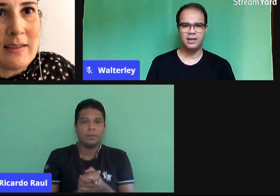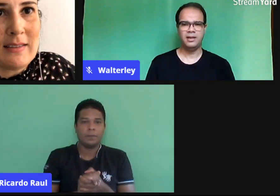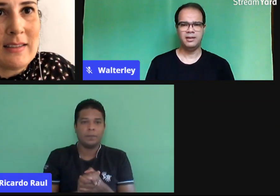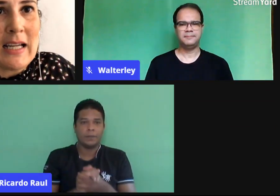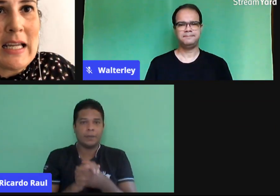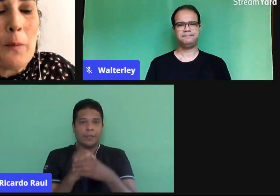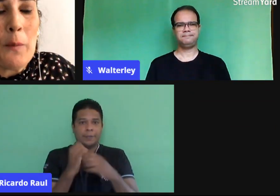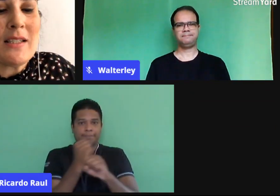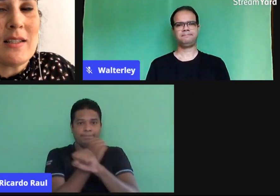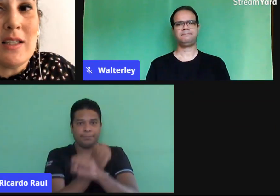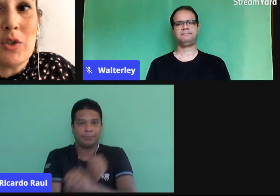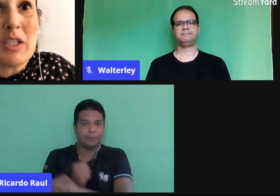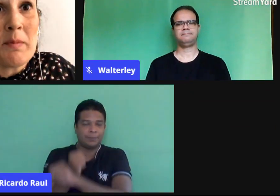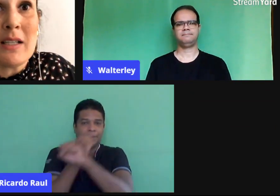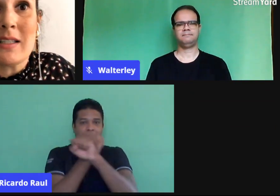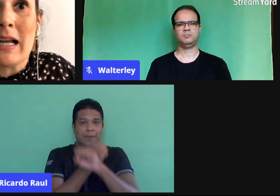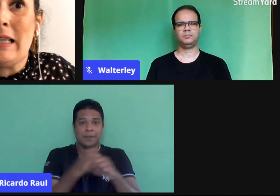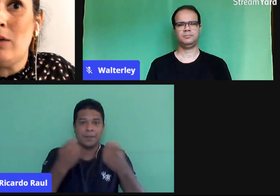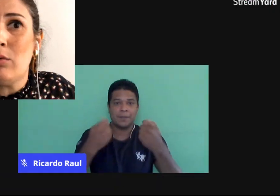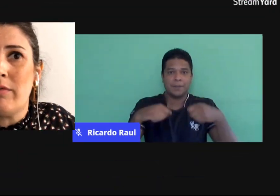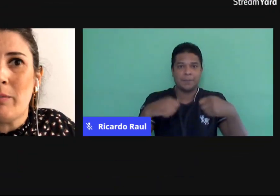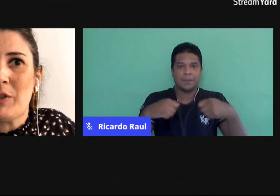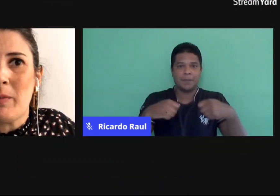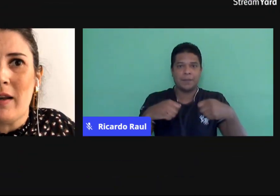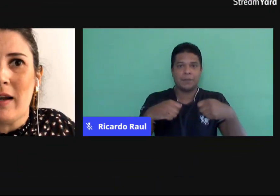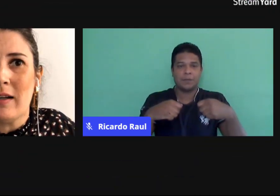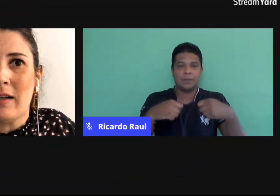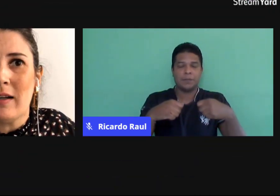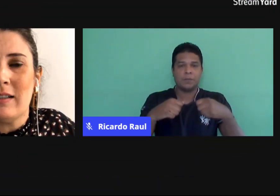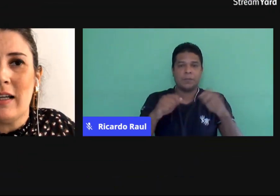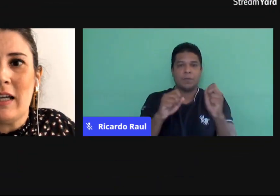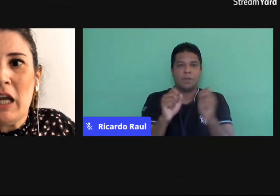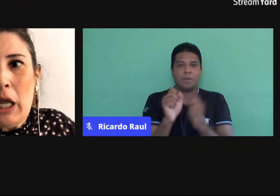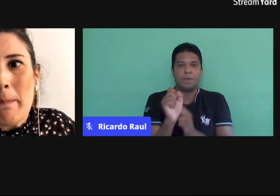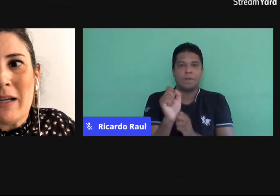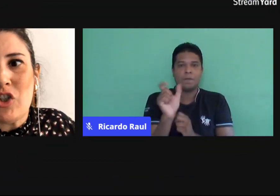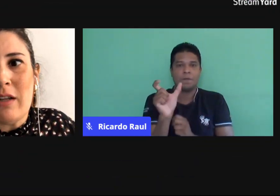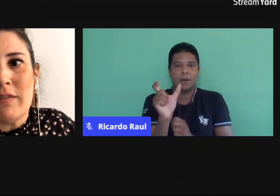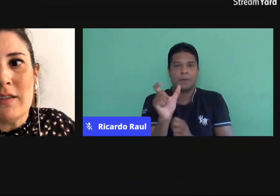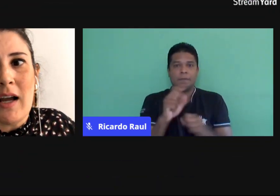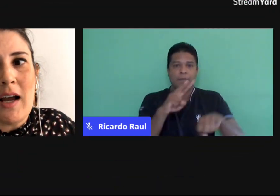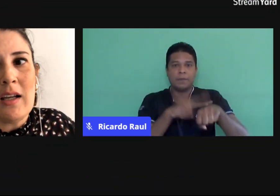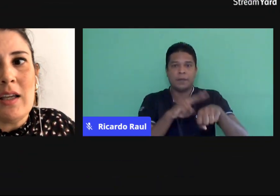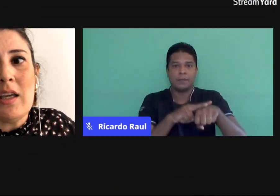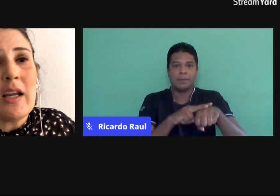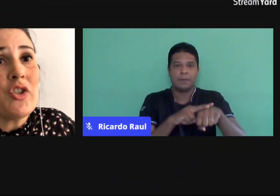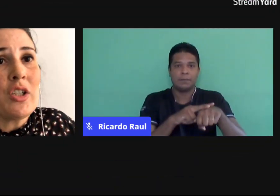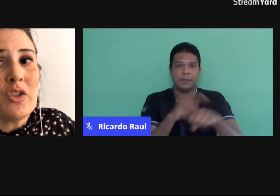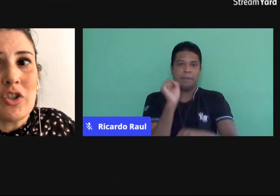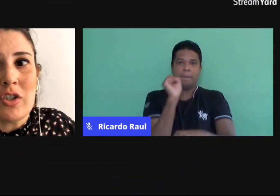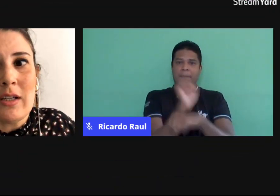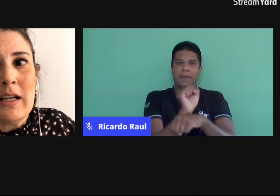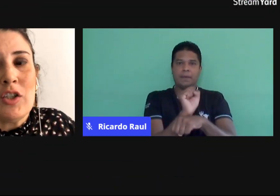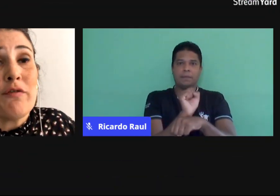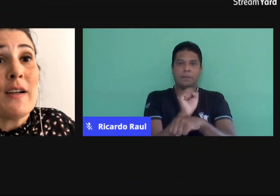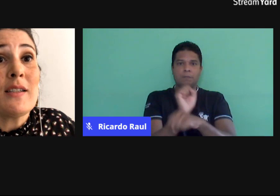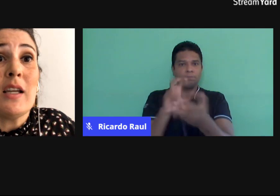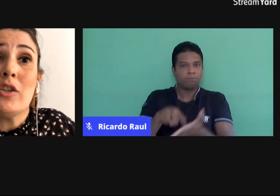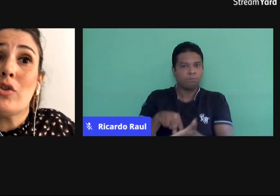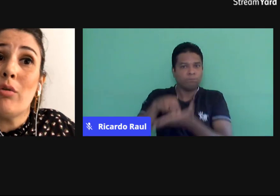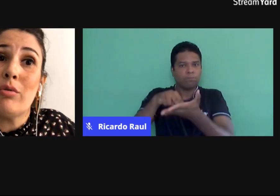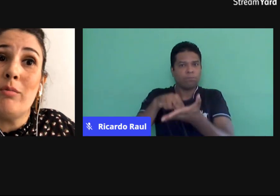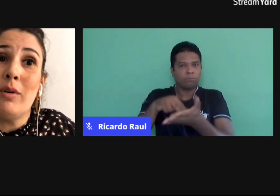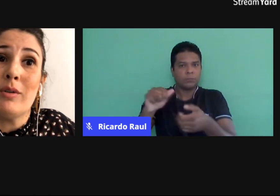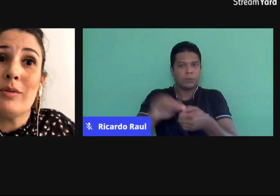esperançar, né? Eu preciso esperançar não do verbo esperar, né? Mas de levantar e ir adiante, de